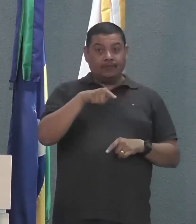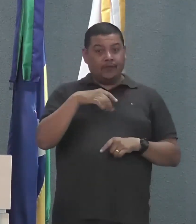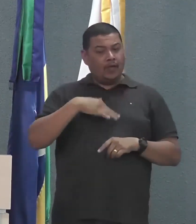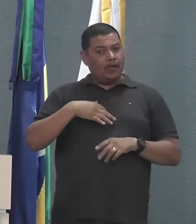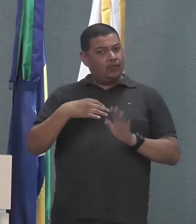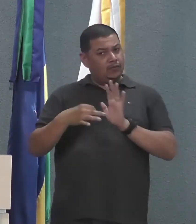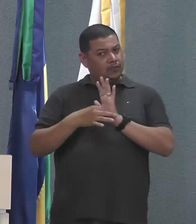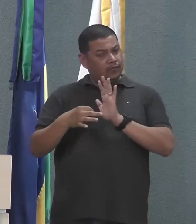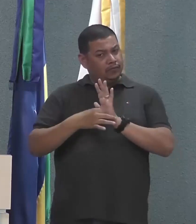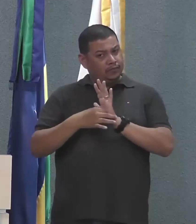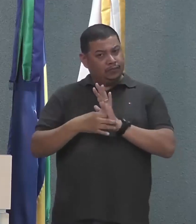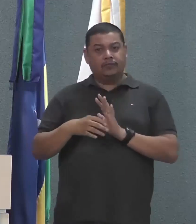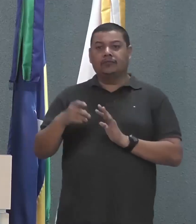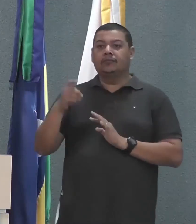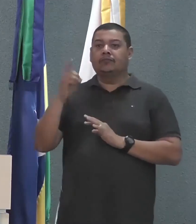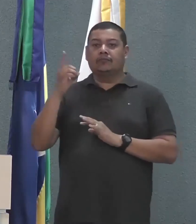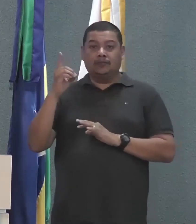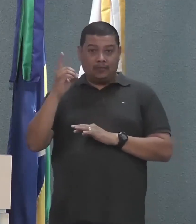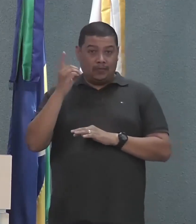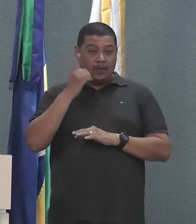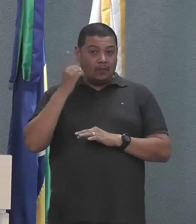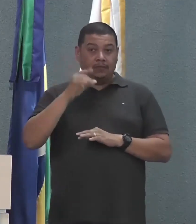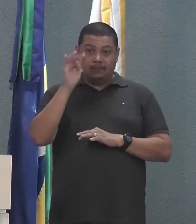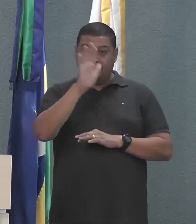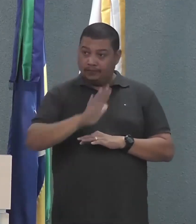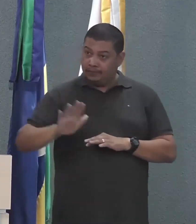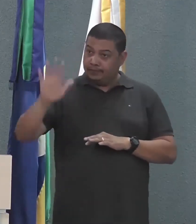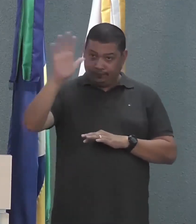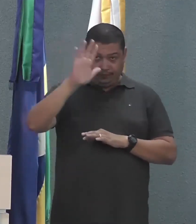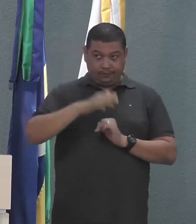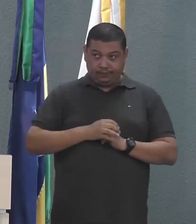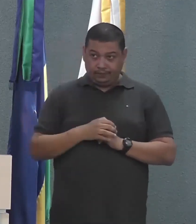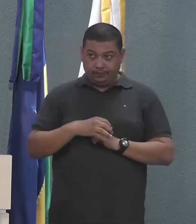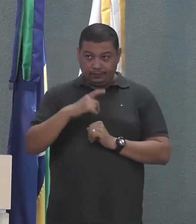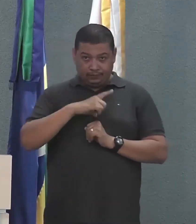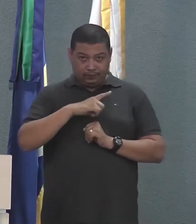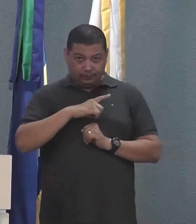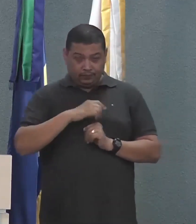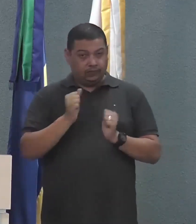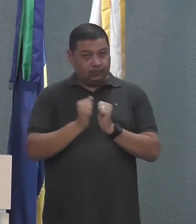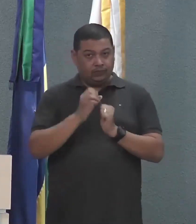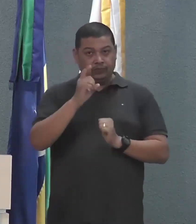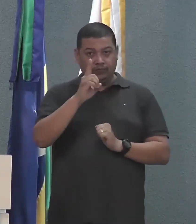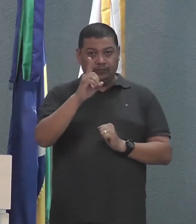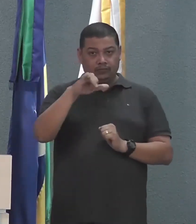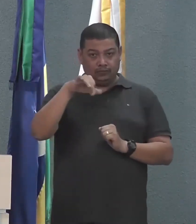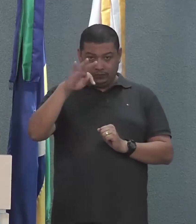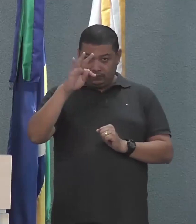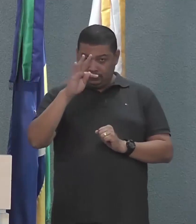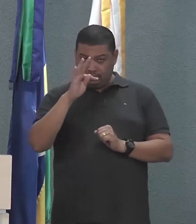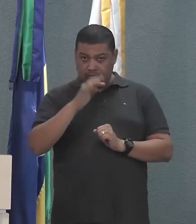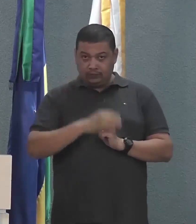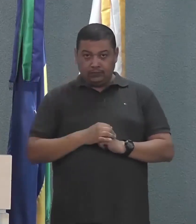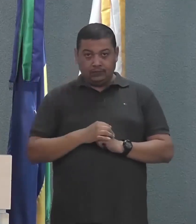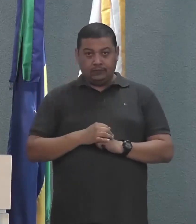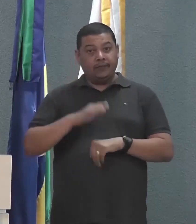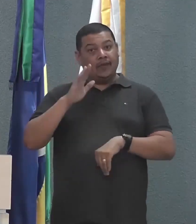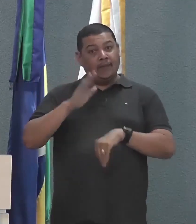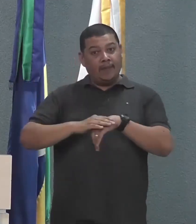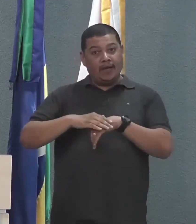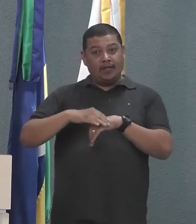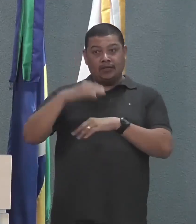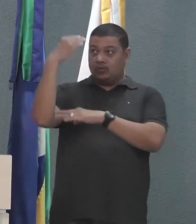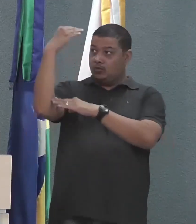que os nossos deputados federais coloquem, através do DENIT, através do órgão responsável,